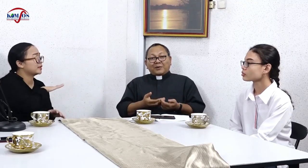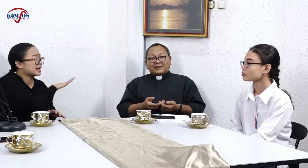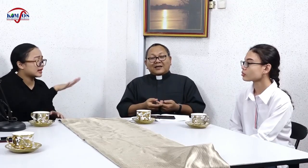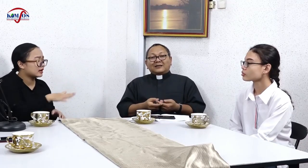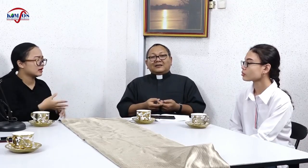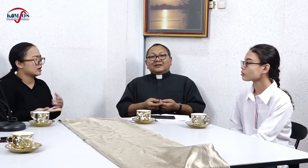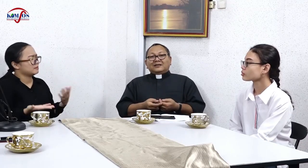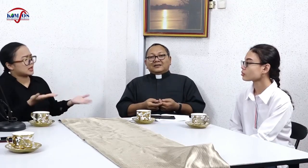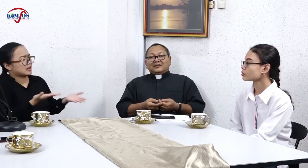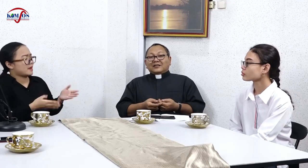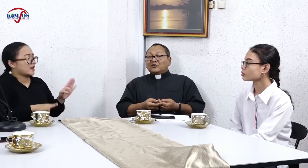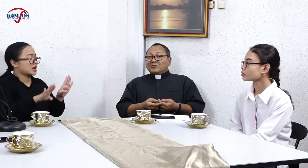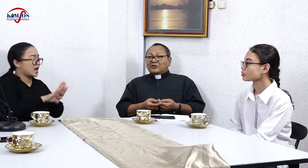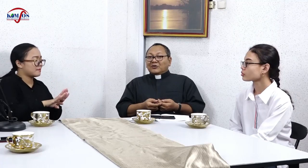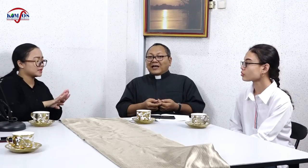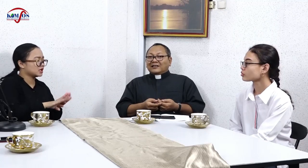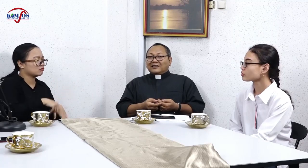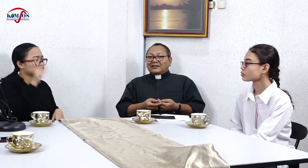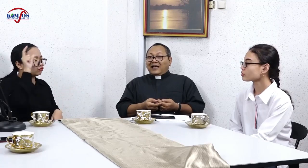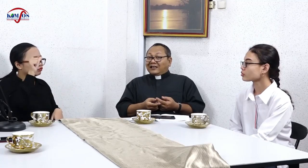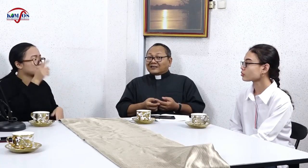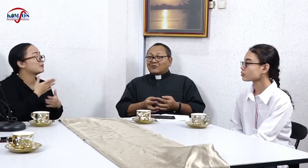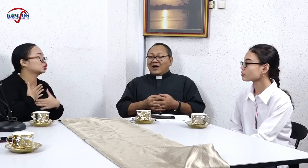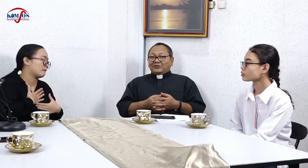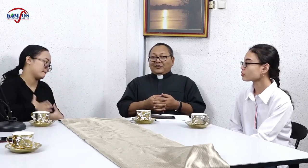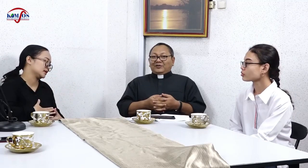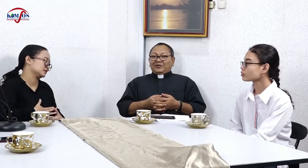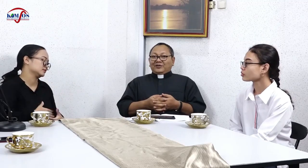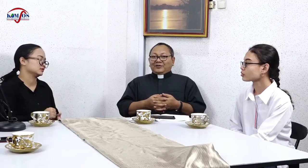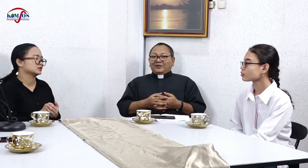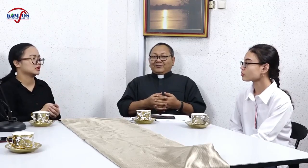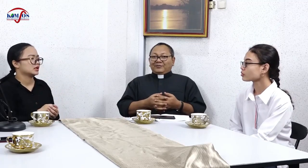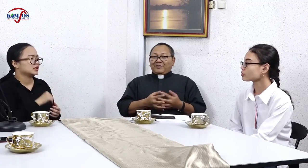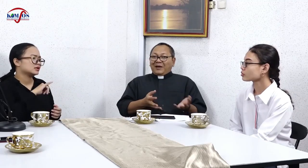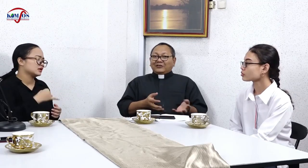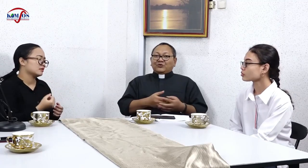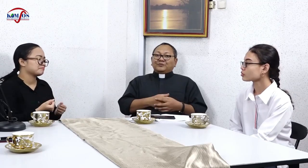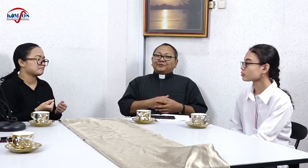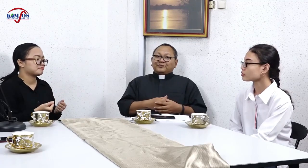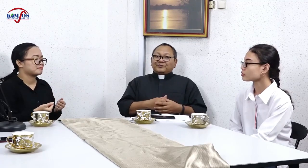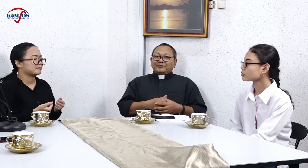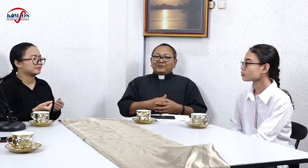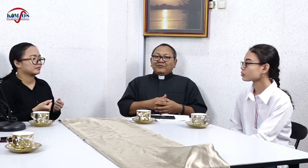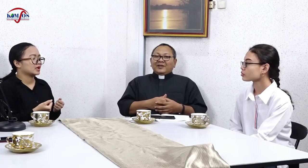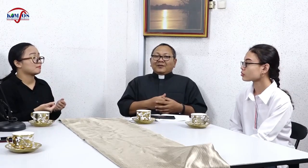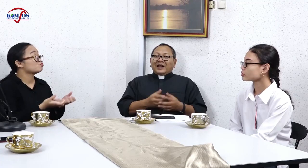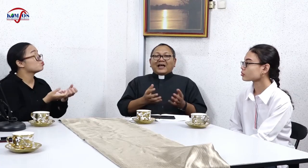pertobatan tentu membutuhkan anda semua untuk membantu